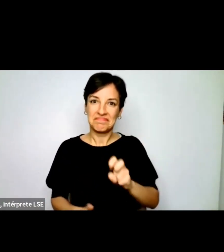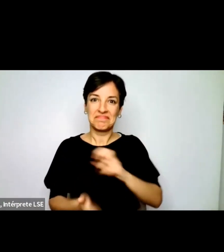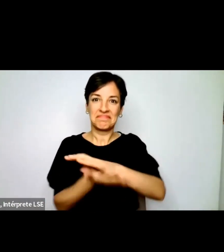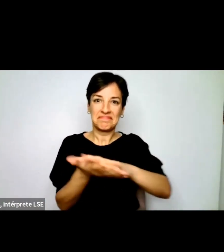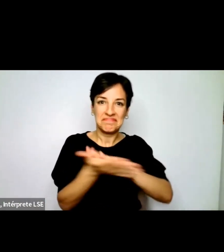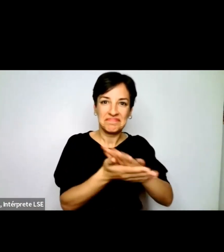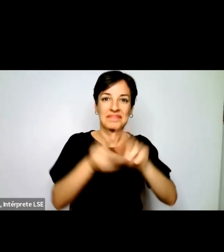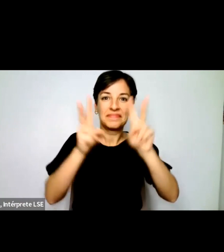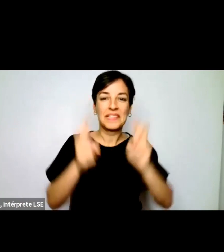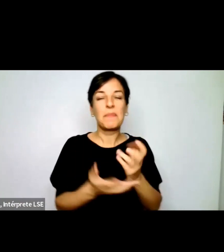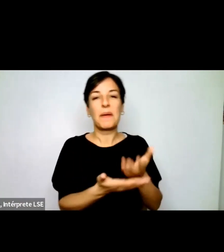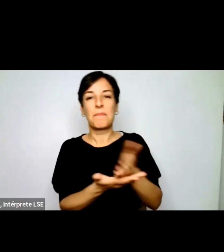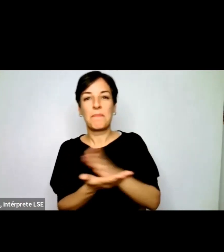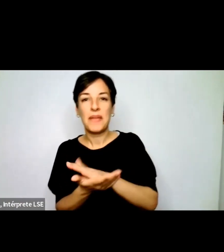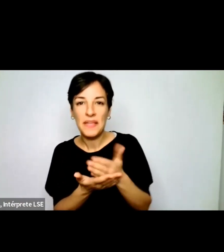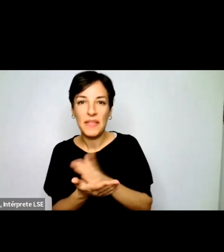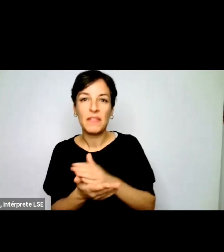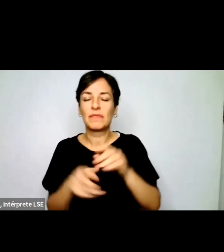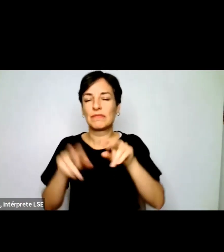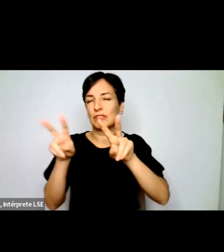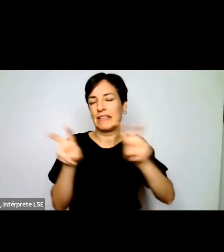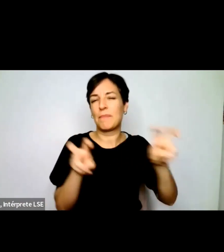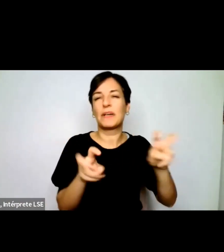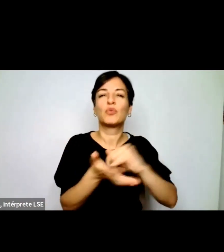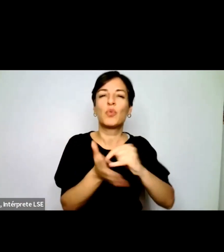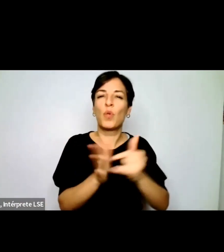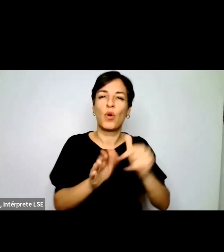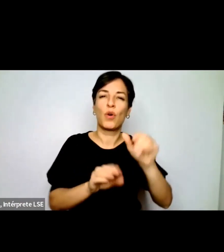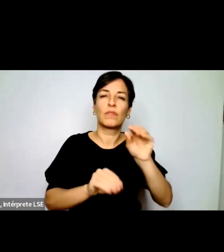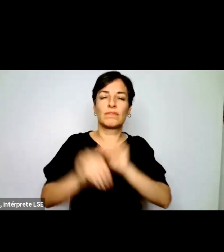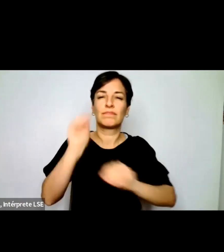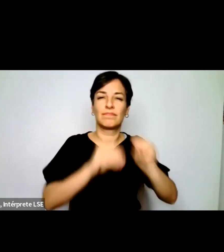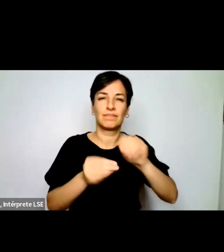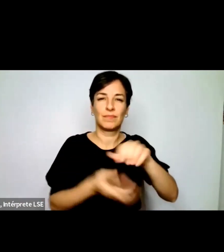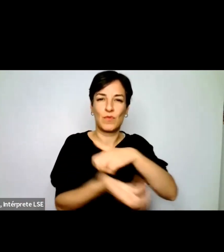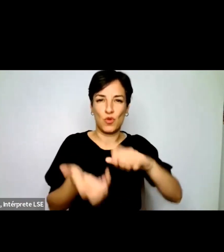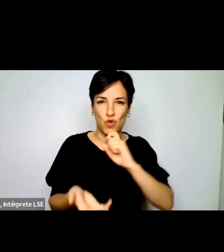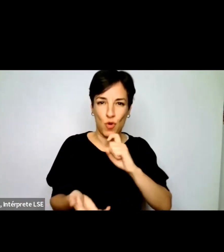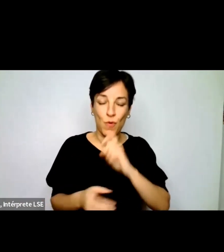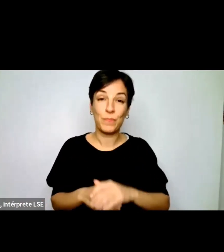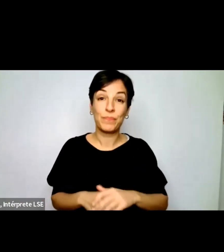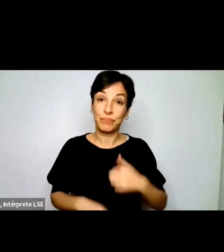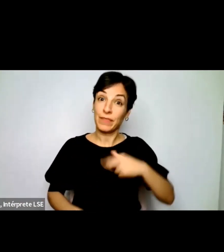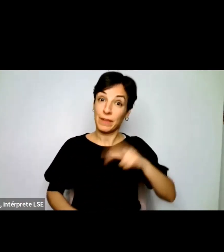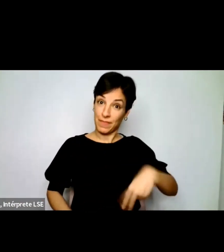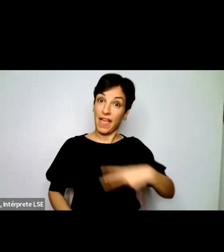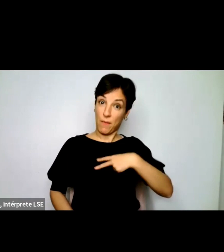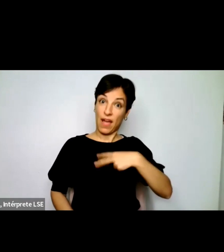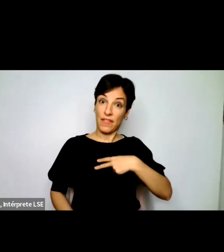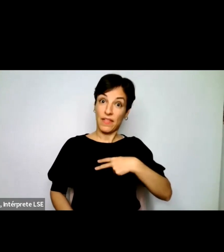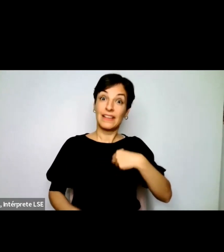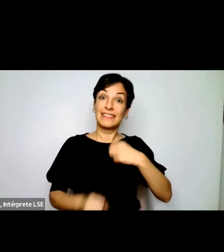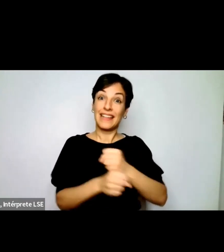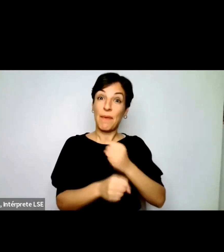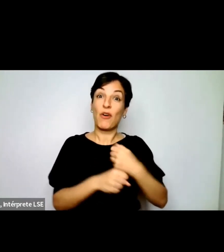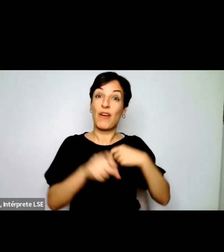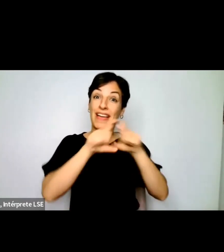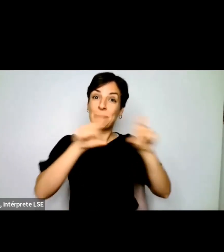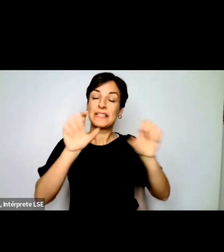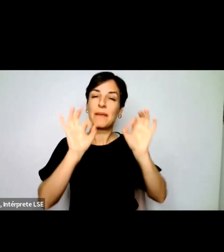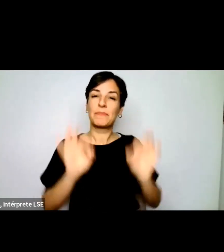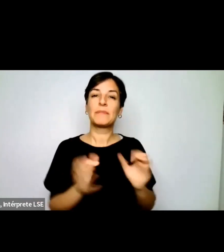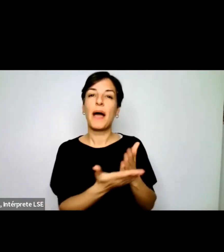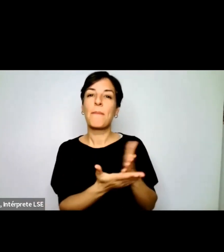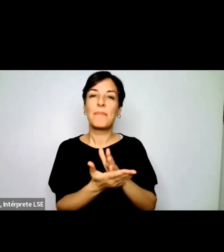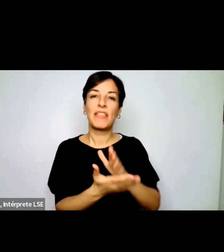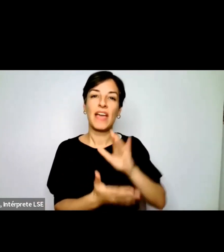sobre la mediación y sobre otros métodos de solución de conflictos. Yo también soy abogada, trabajo en Mediaicam y voy a hablaros